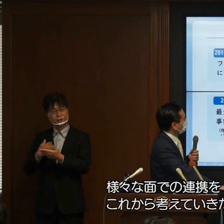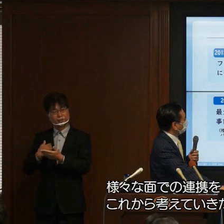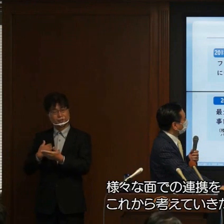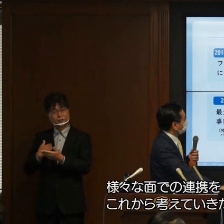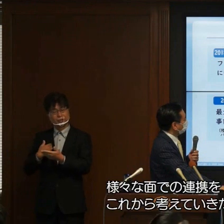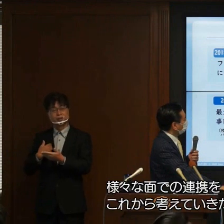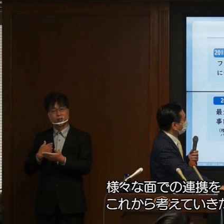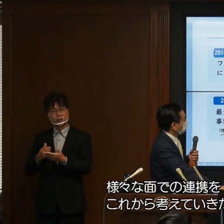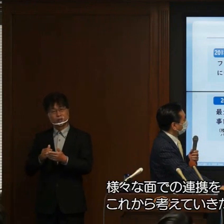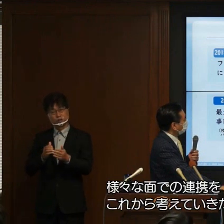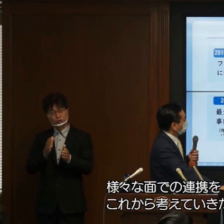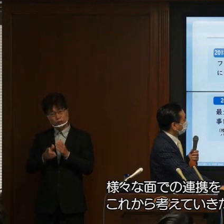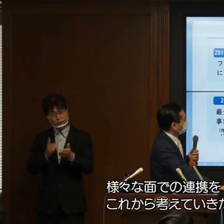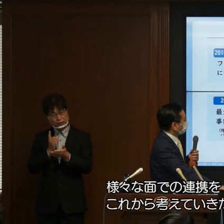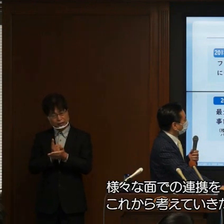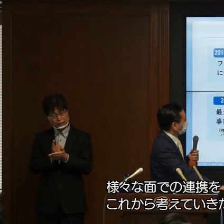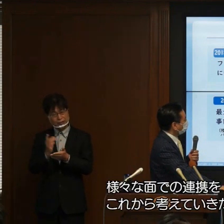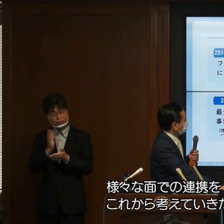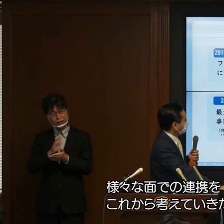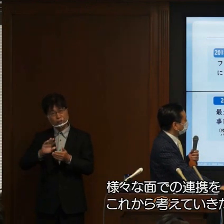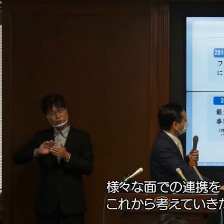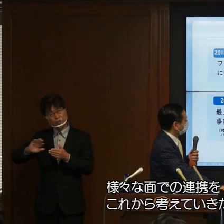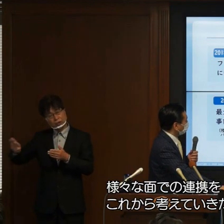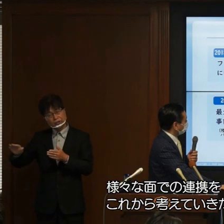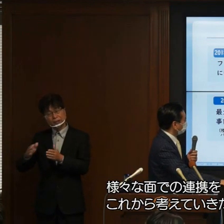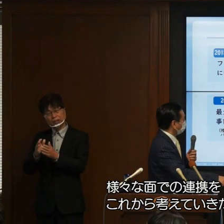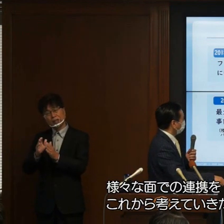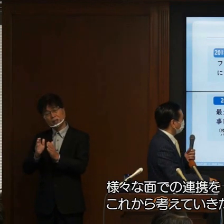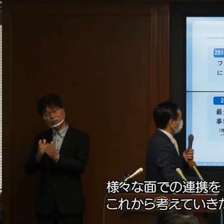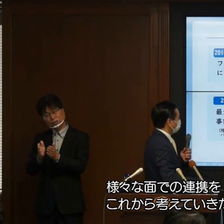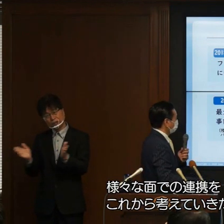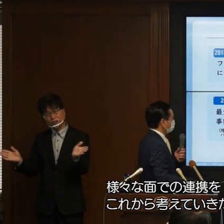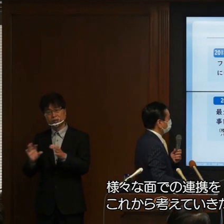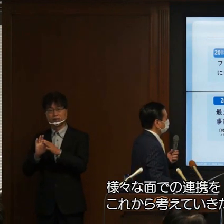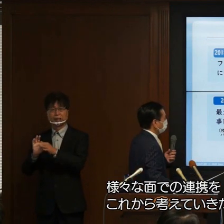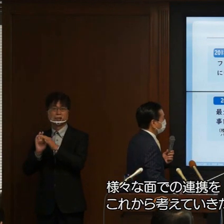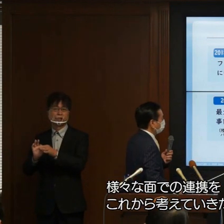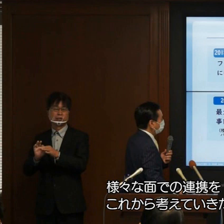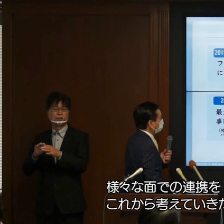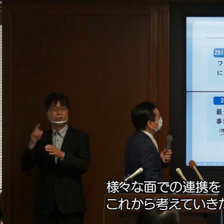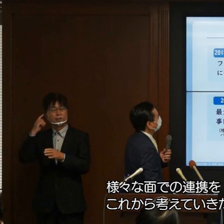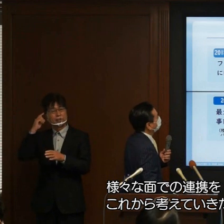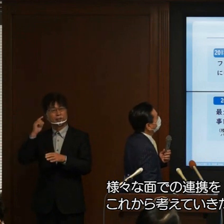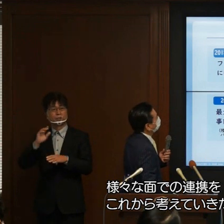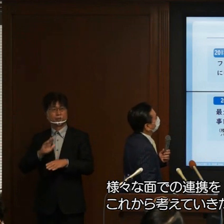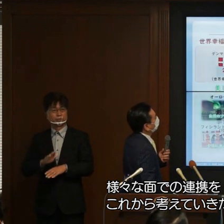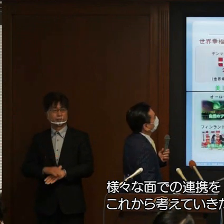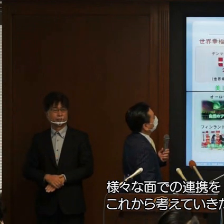さまざまな面での連携をこれから考えていきたいと思っております。